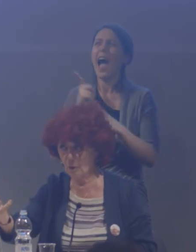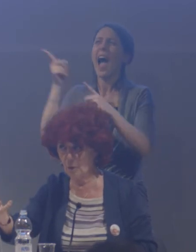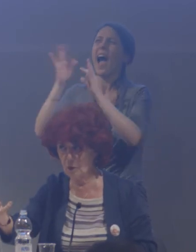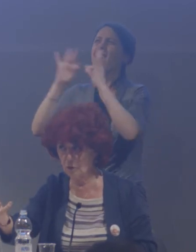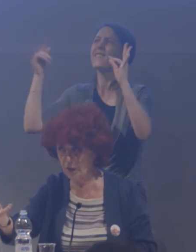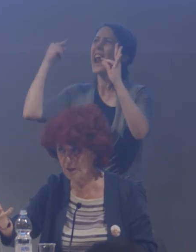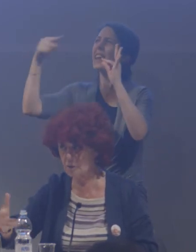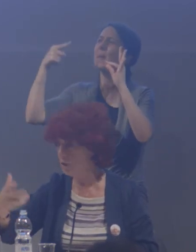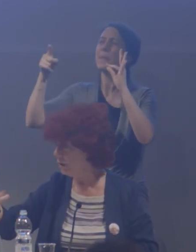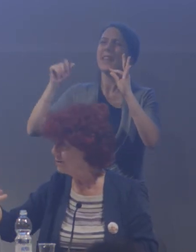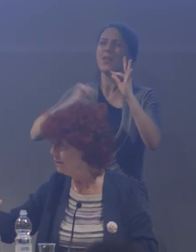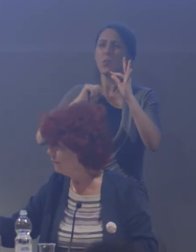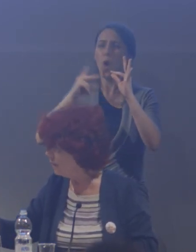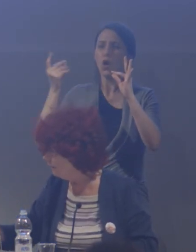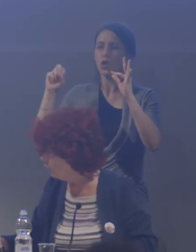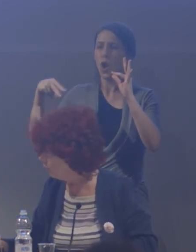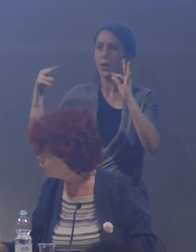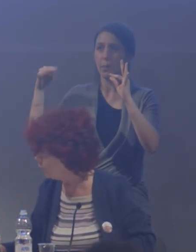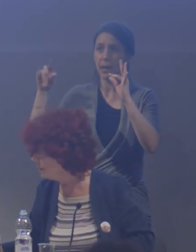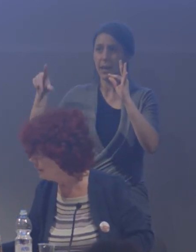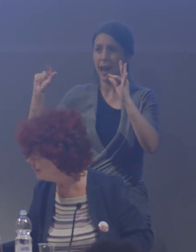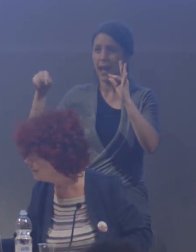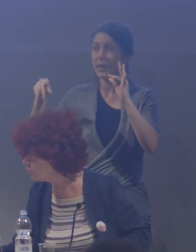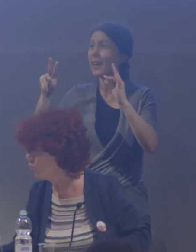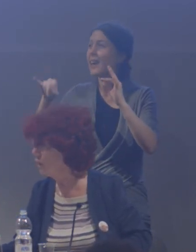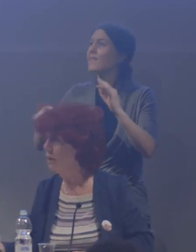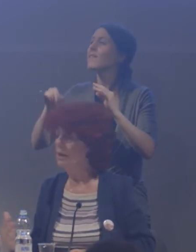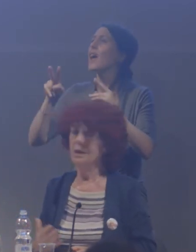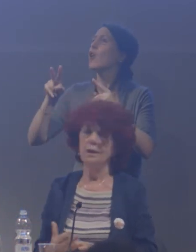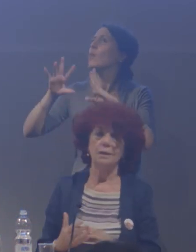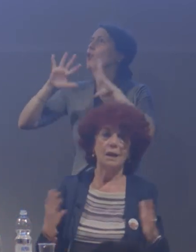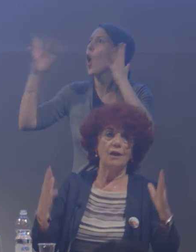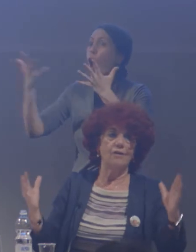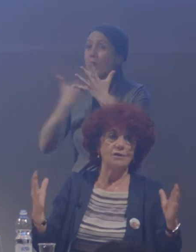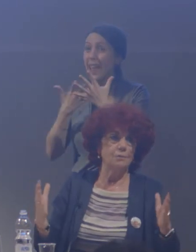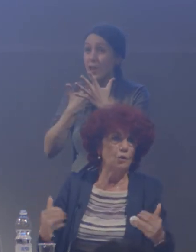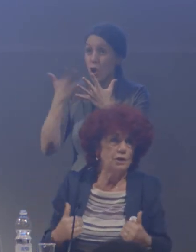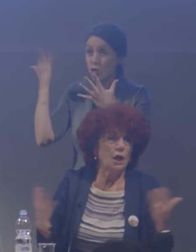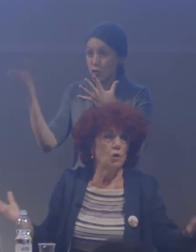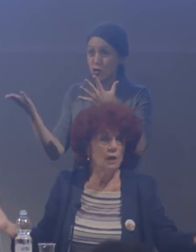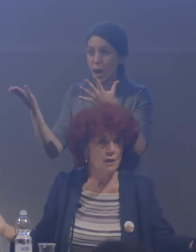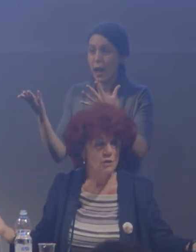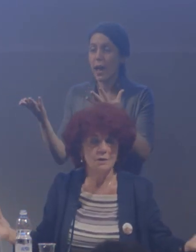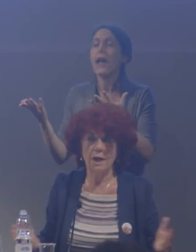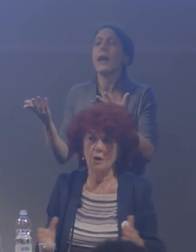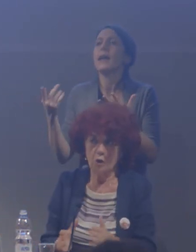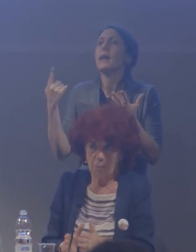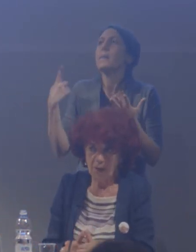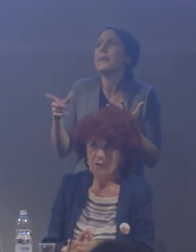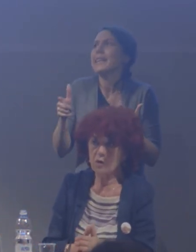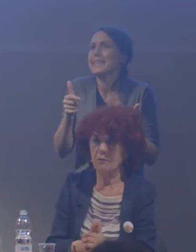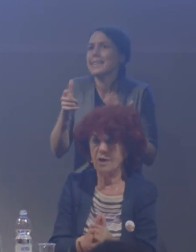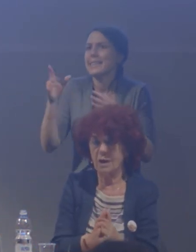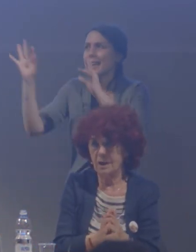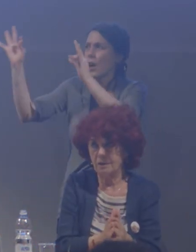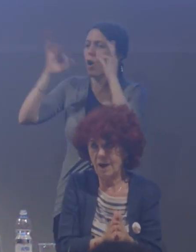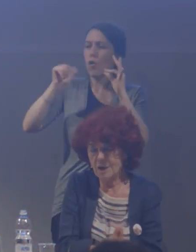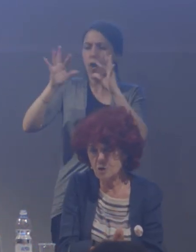frase da quel contesto, e significa poi una strumentalizzazione nella fase politica che non è necessario. Io penso